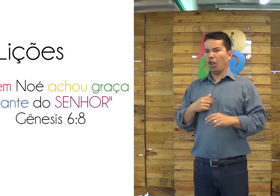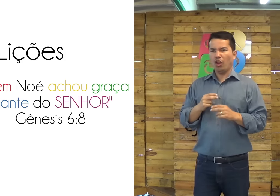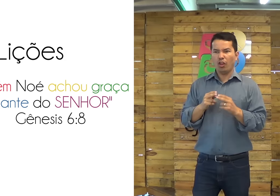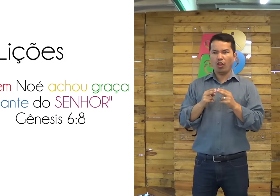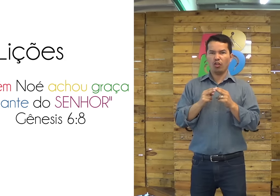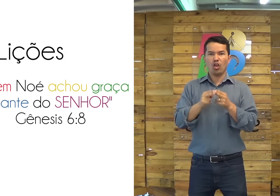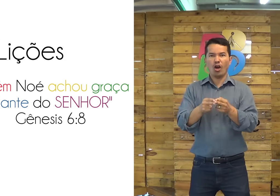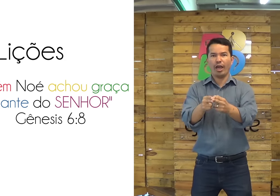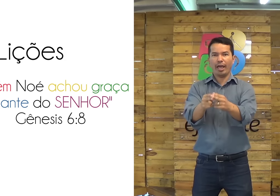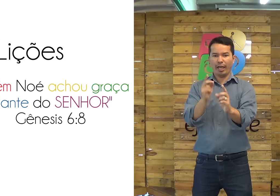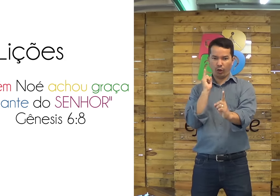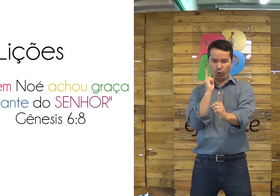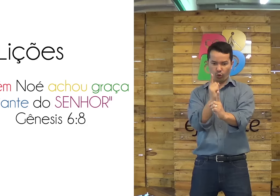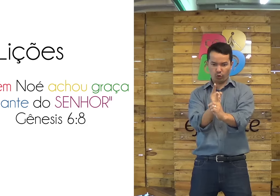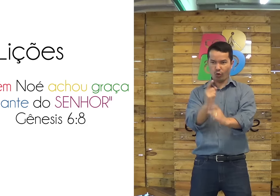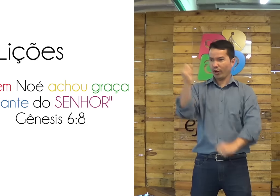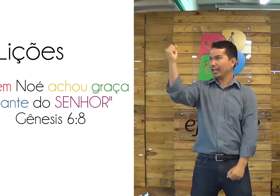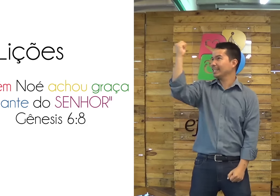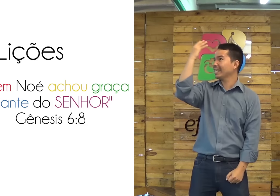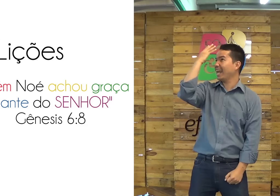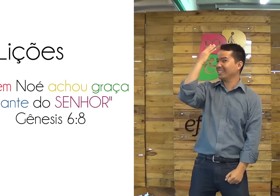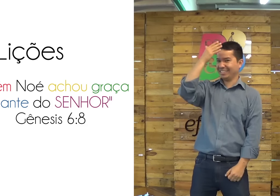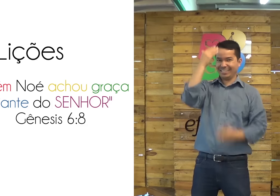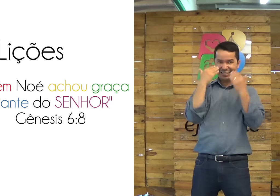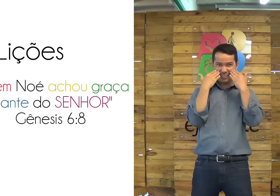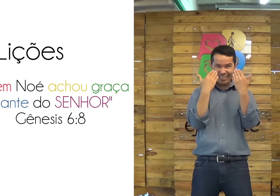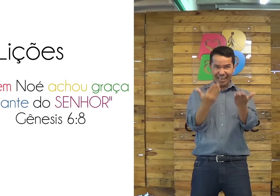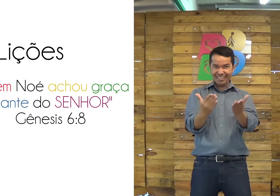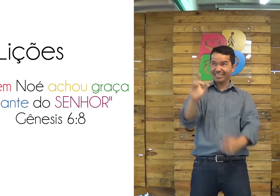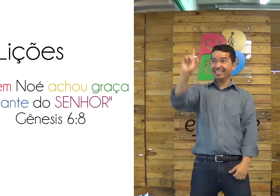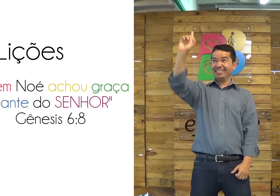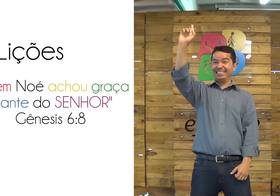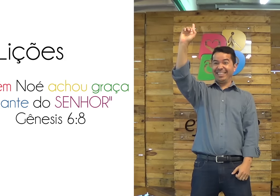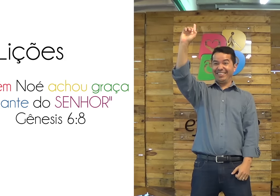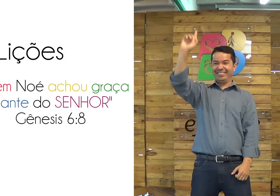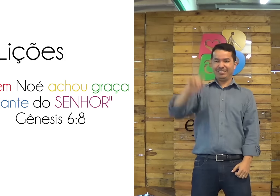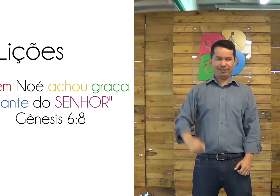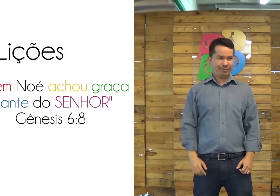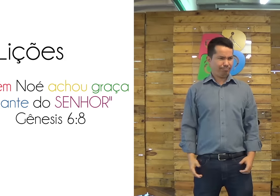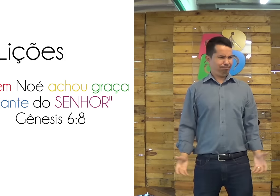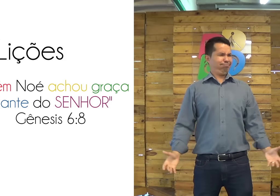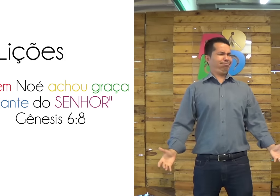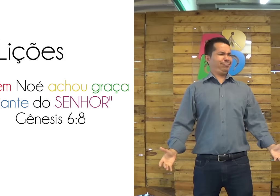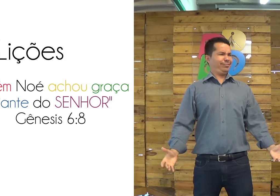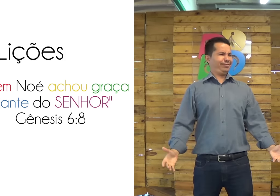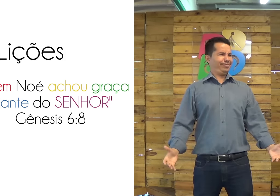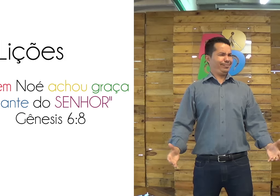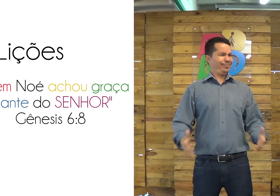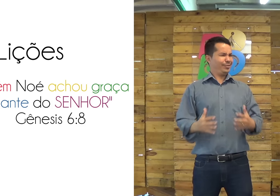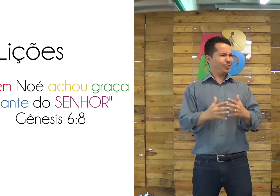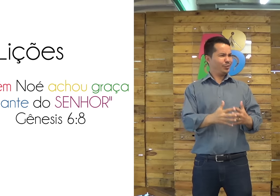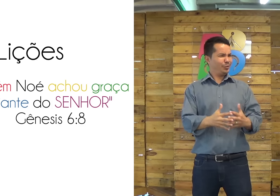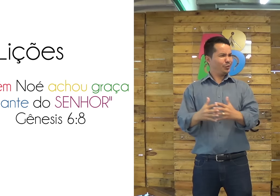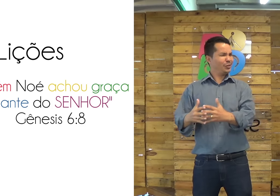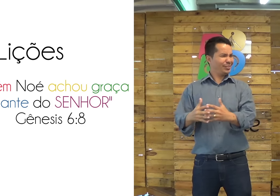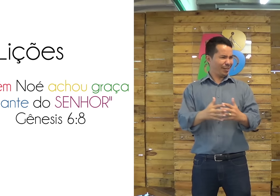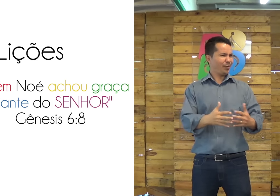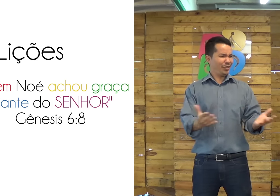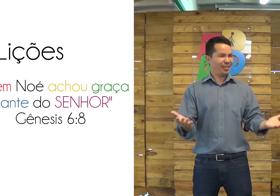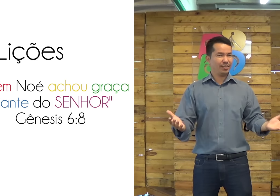você né ai Noé ele encontrou a graça Ah ele encontrou a graça diante de Deus assim né parece meio